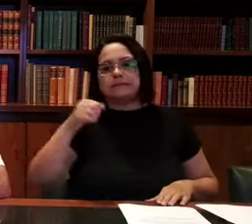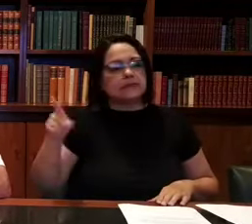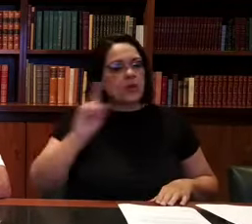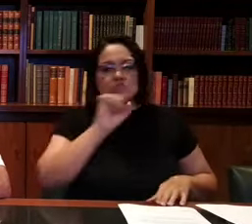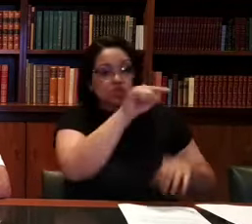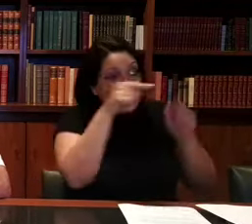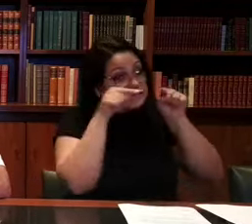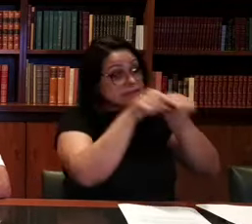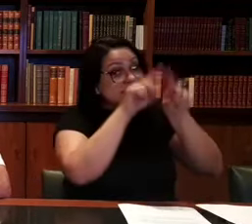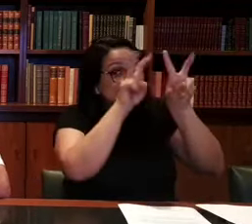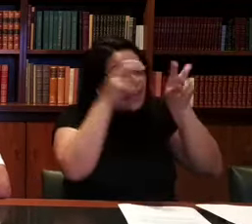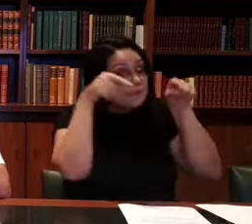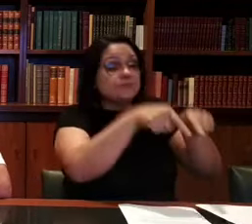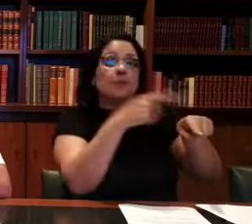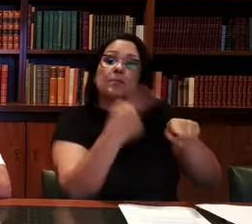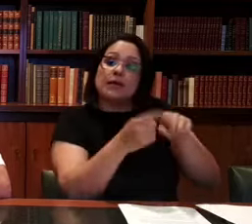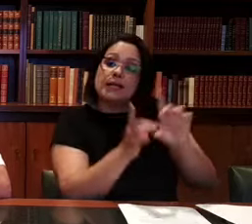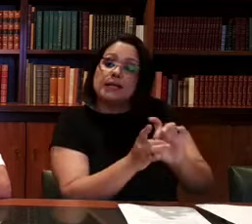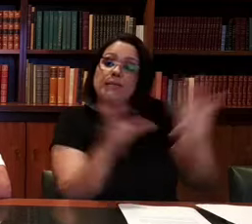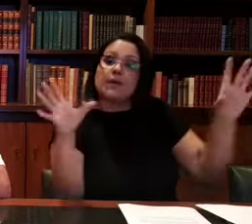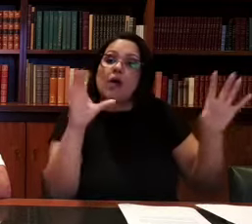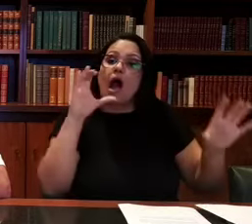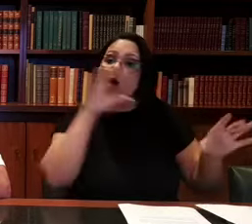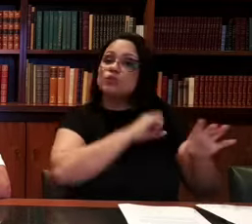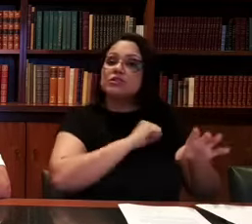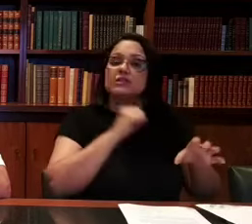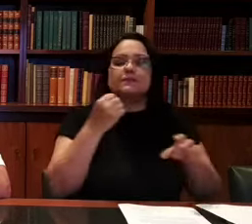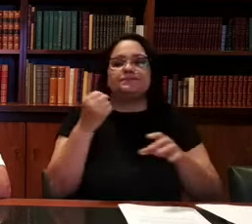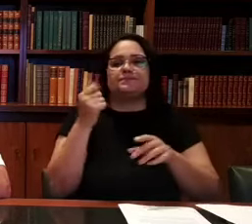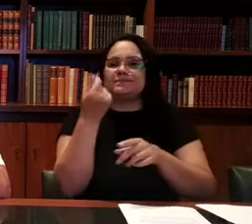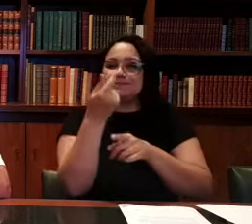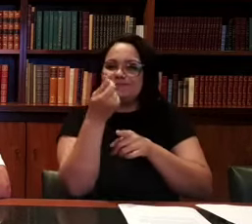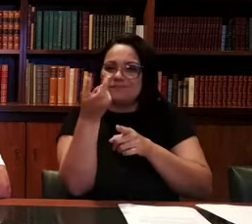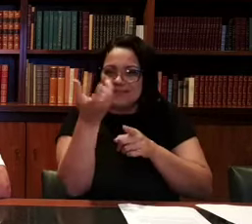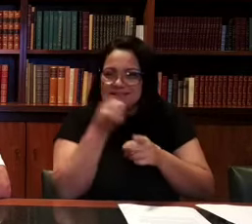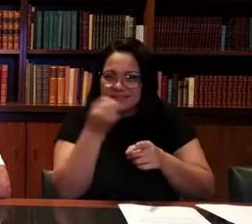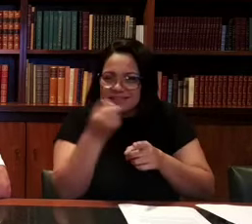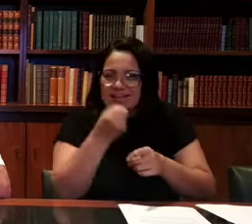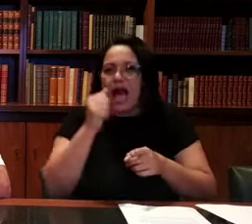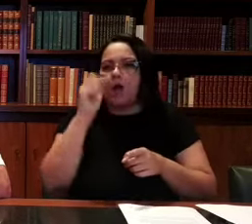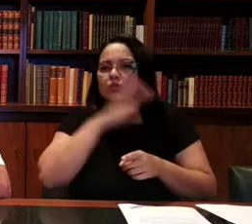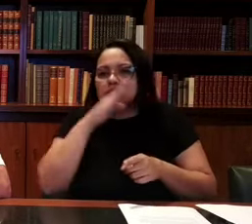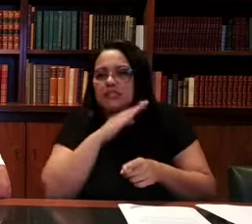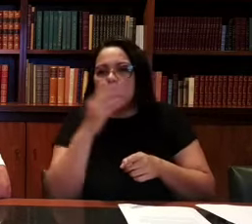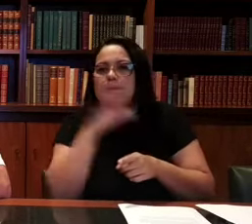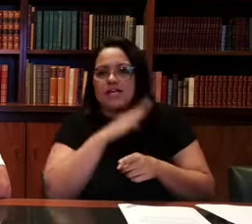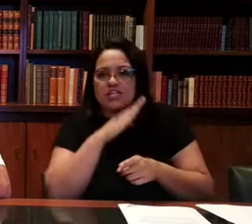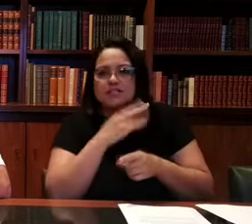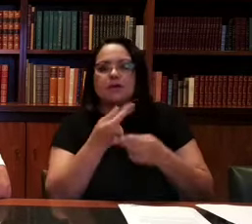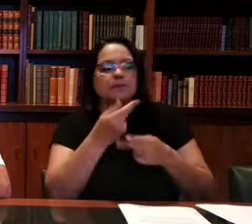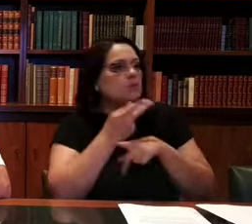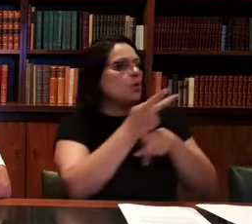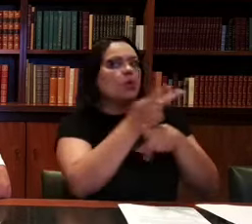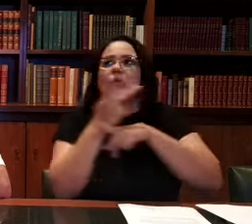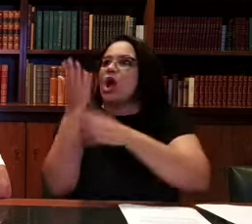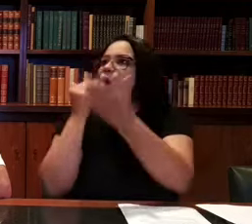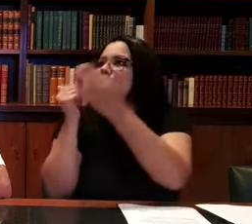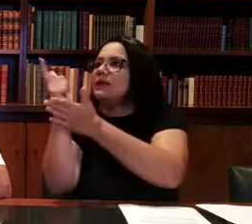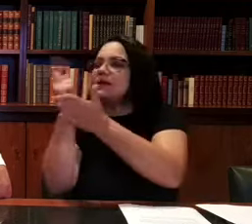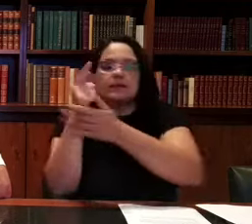pontual que foi provocada pela liberação do auxílio emergencial e com dinheiro no bolso as pessoas procuraram Mais Alimentos e